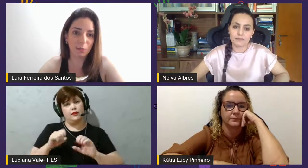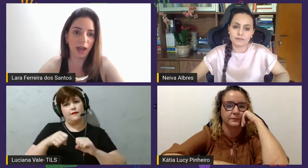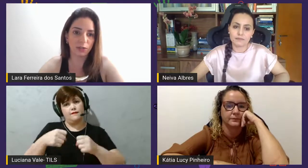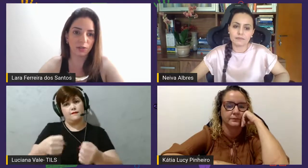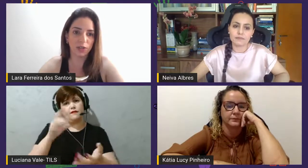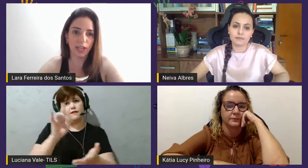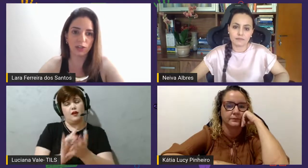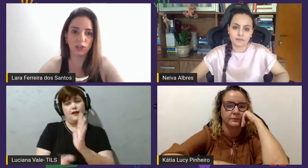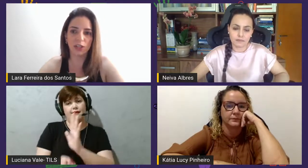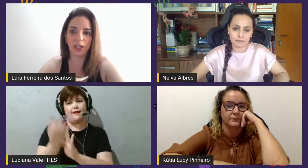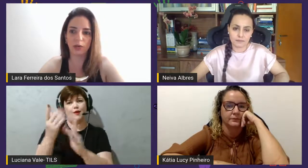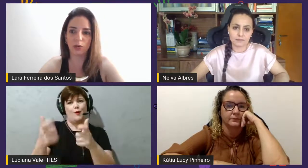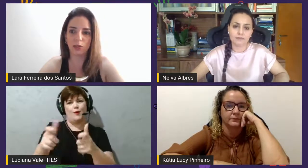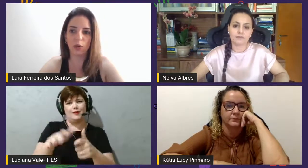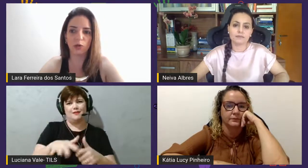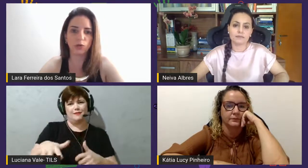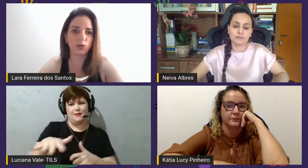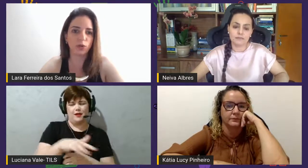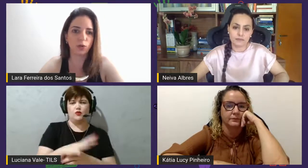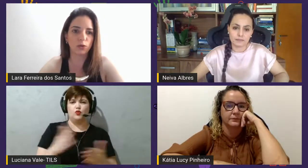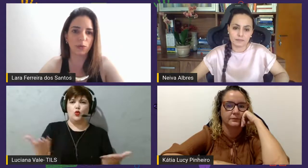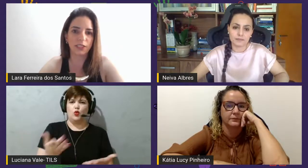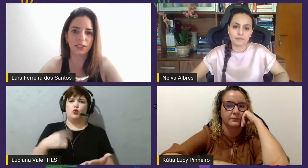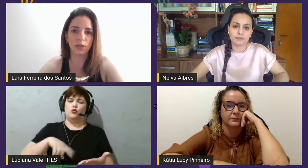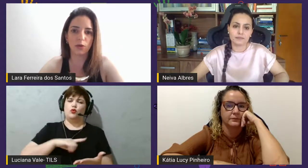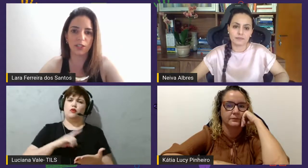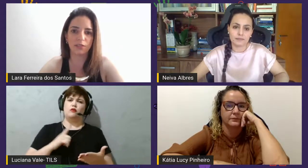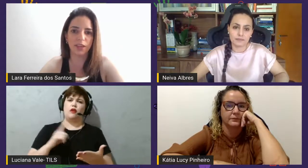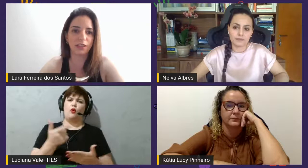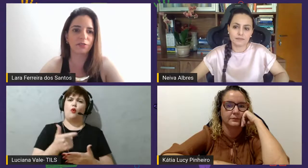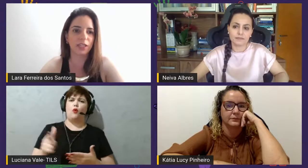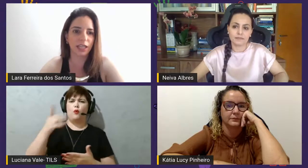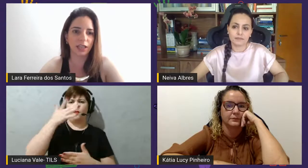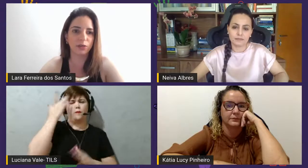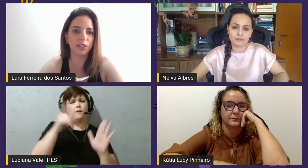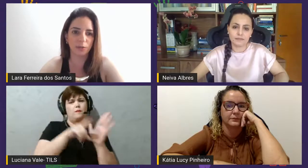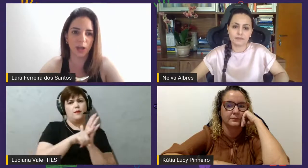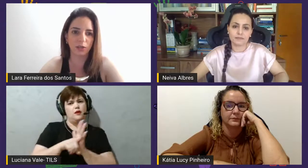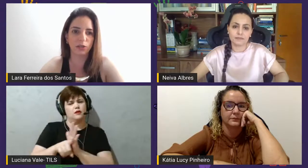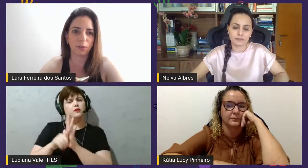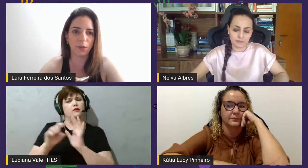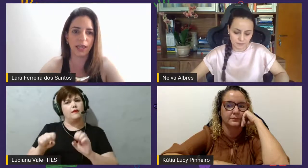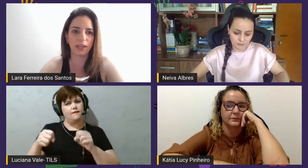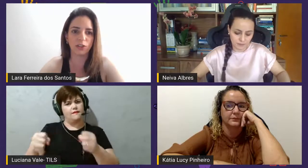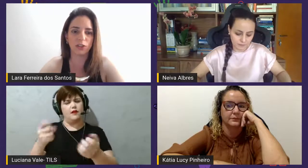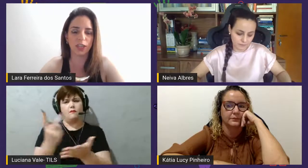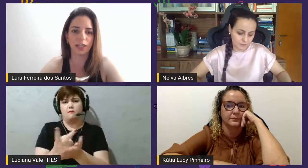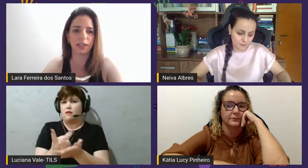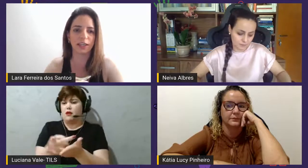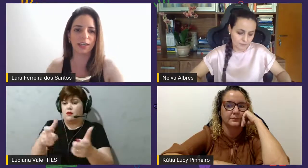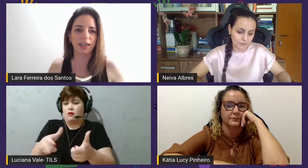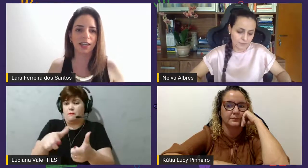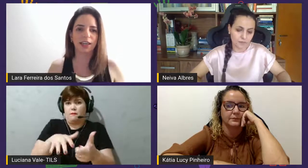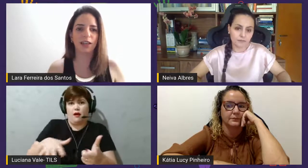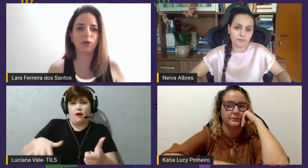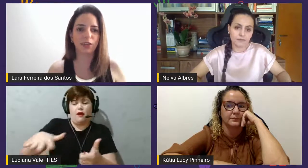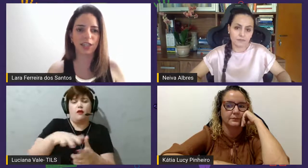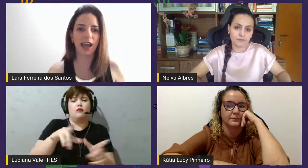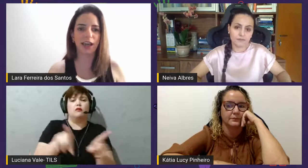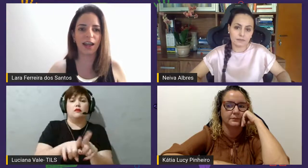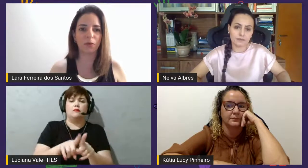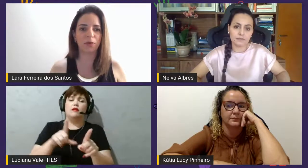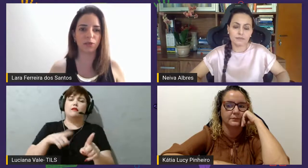desses espaços, né? A gente tem hoje outros pesquisadores que vêm defendendo esse espaço também. A gente tem aqui